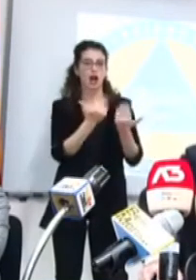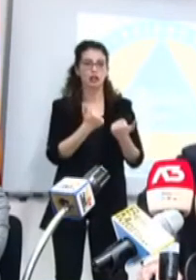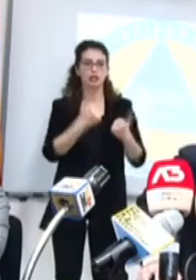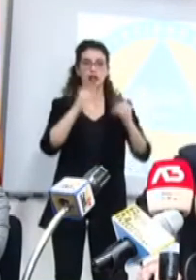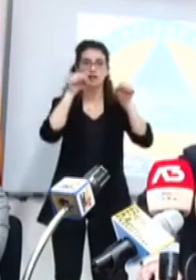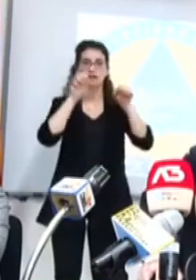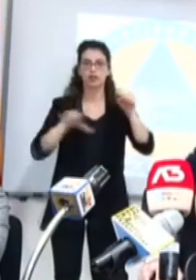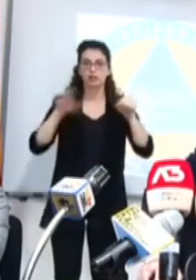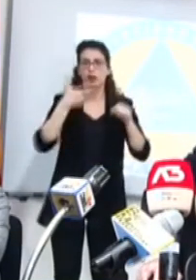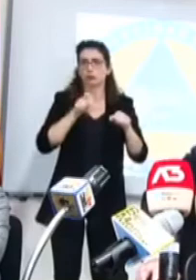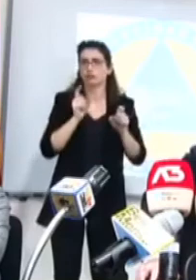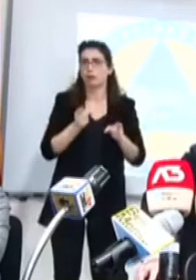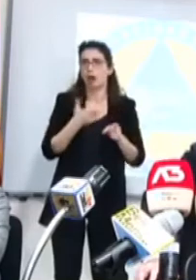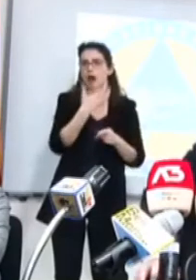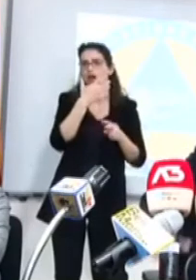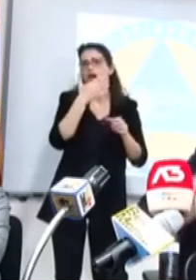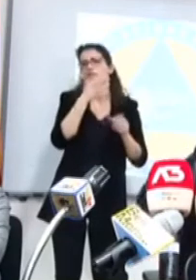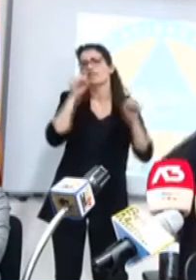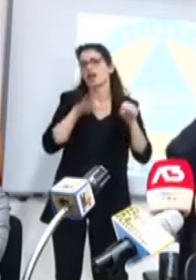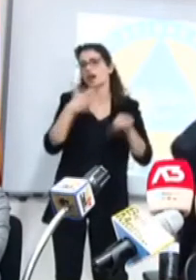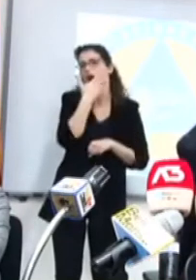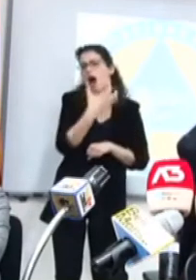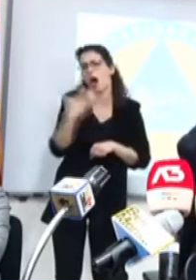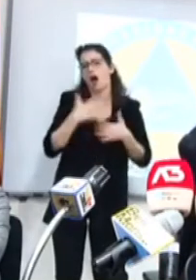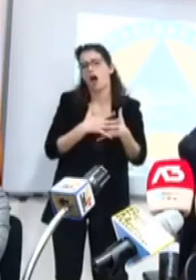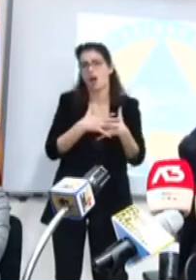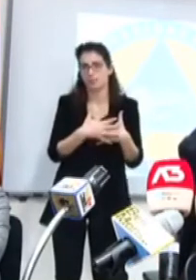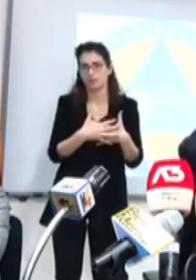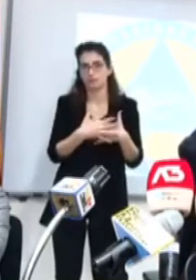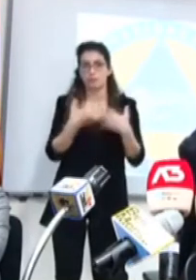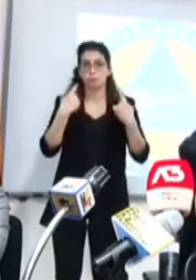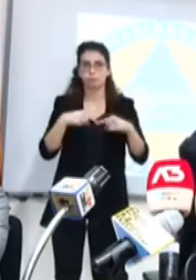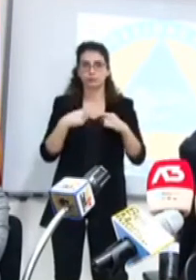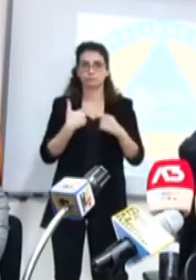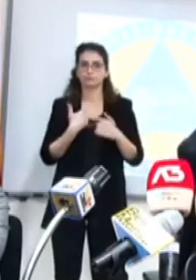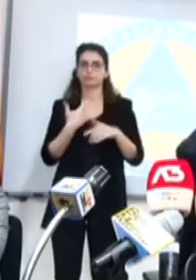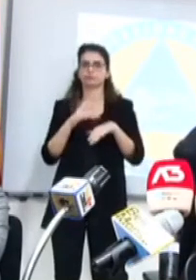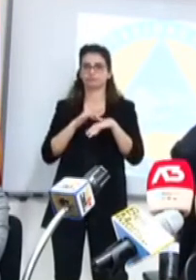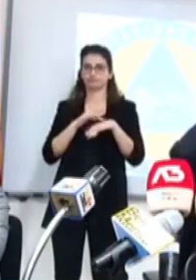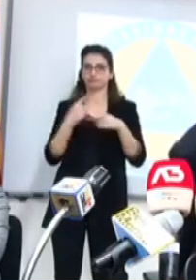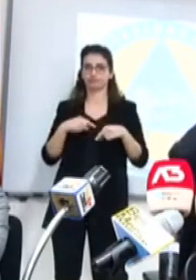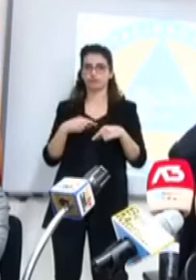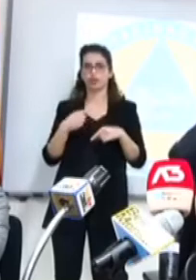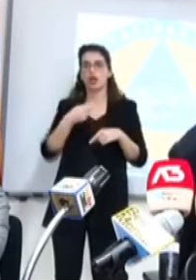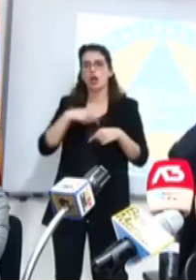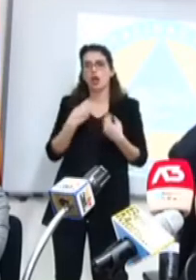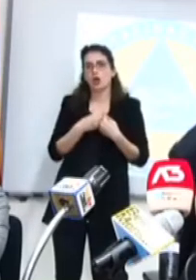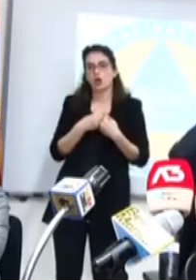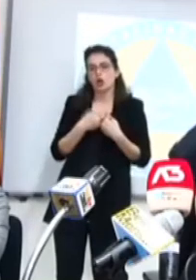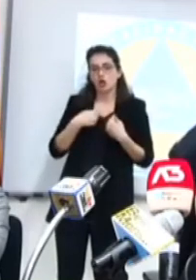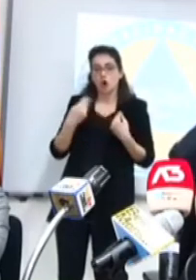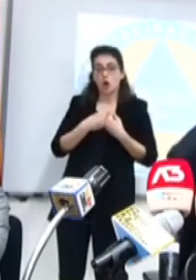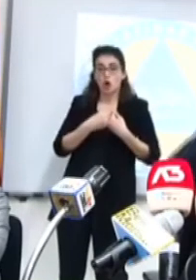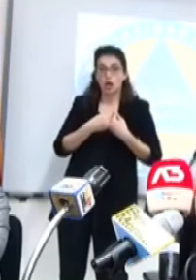perché ha mai veneto no e quindi abbiamo anche questa delicatezza nell'approccio no io non faccio parte di quei colleghi che pensano che i